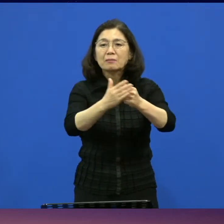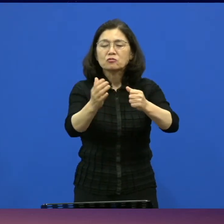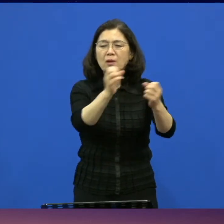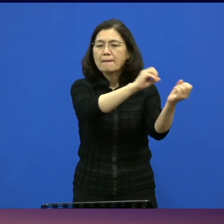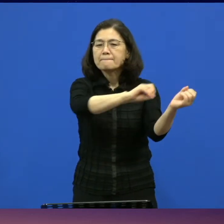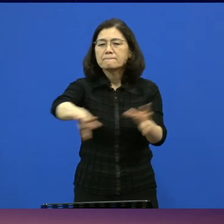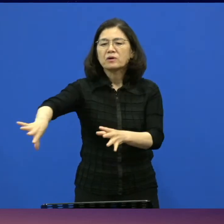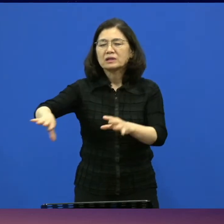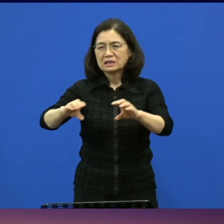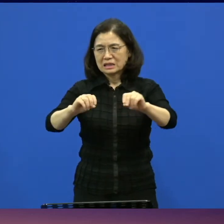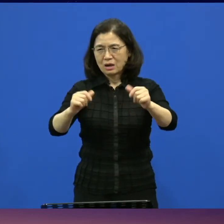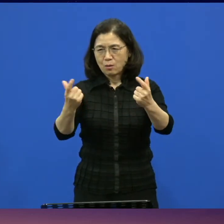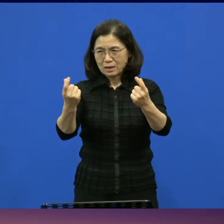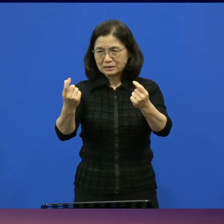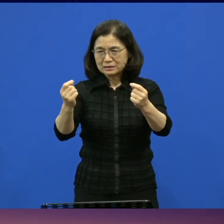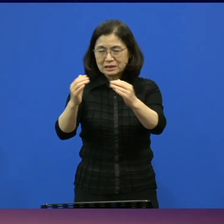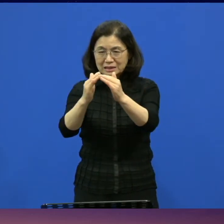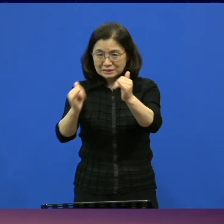않는 것입니다.